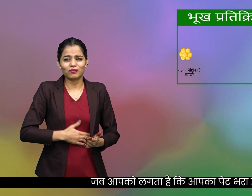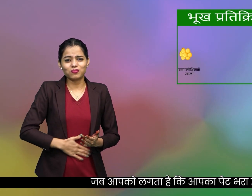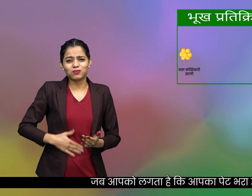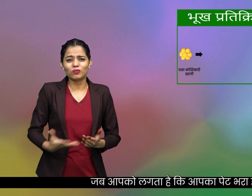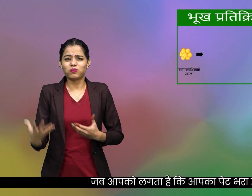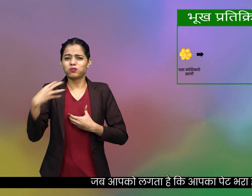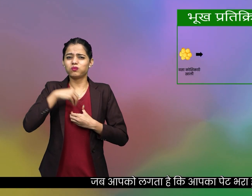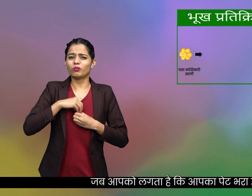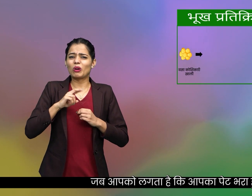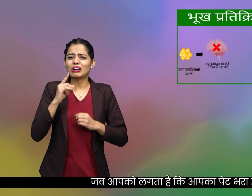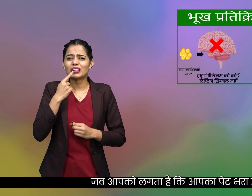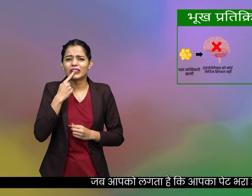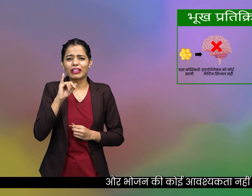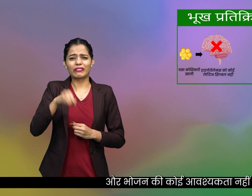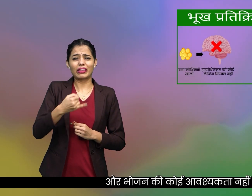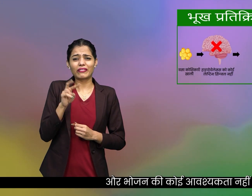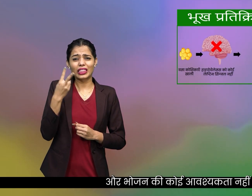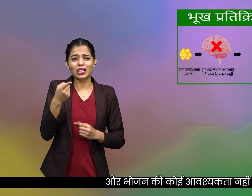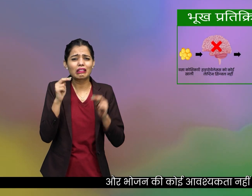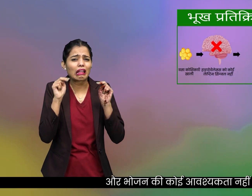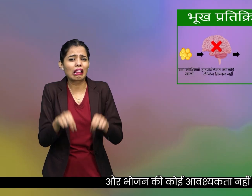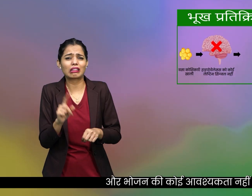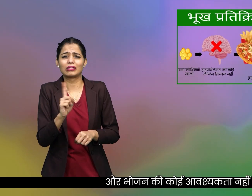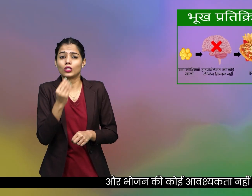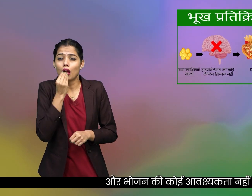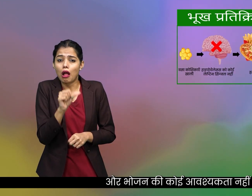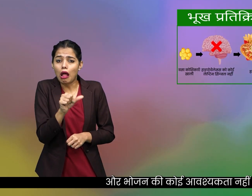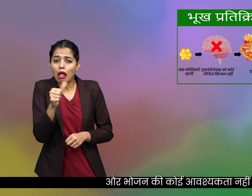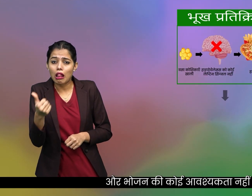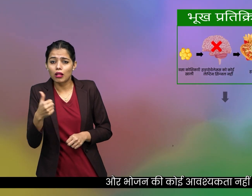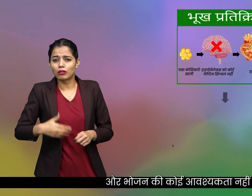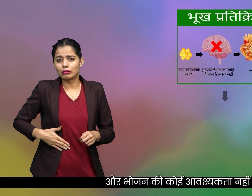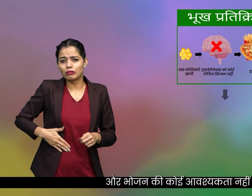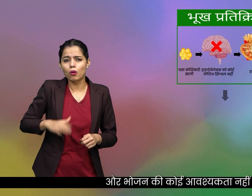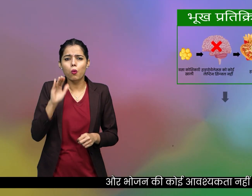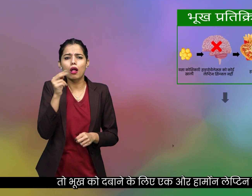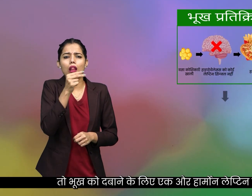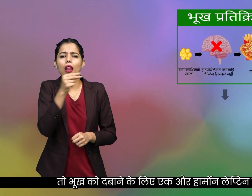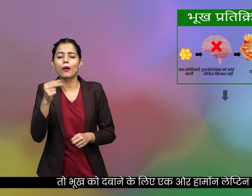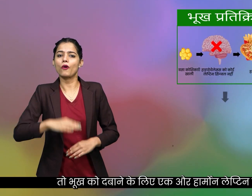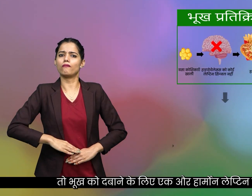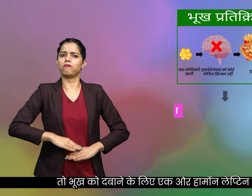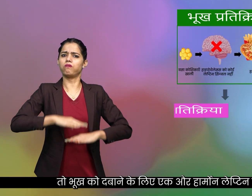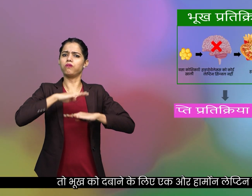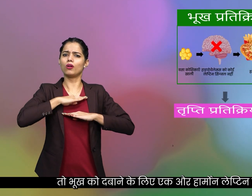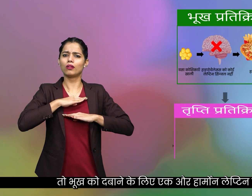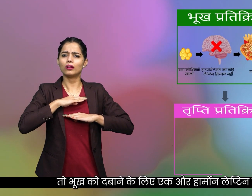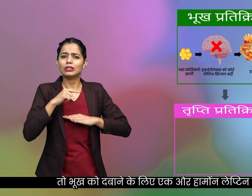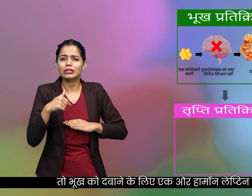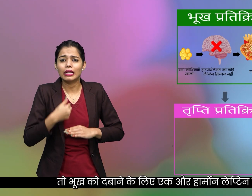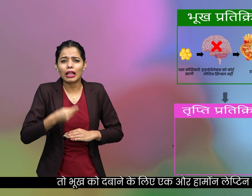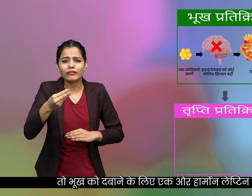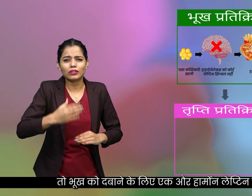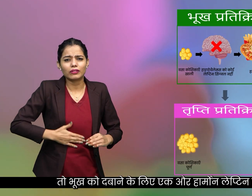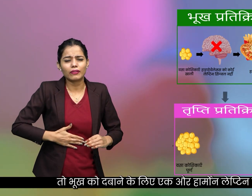कि आपका पेट भरा हुआ है और भोजन की कोई और आवश्यकता नहीं है, तो भूख को दबाने के लिए